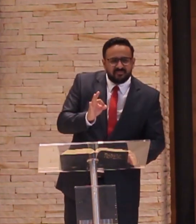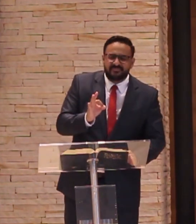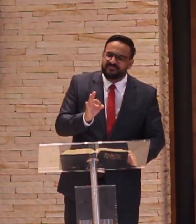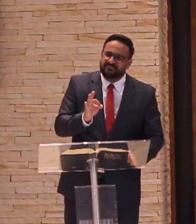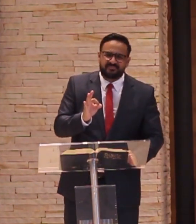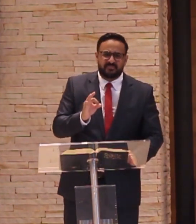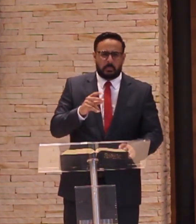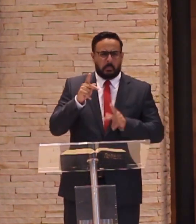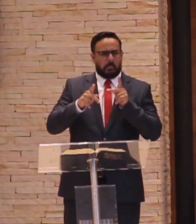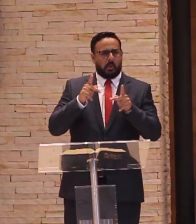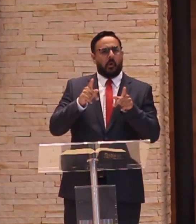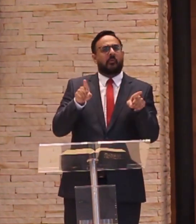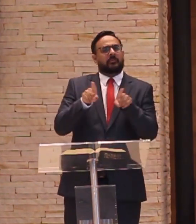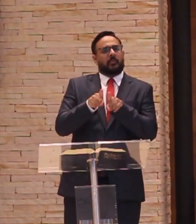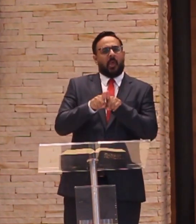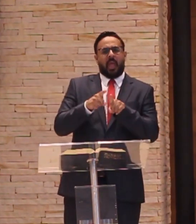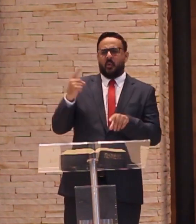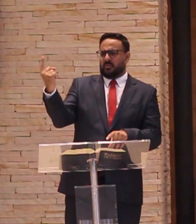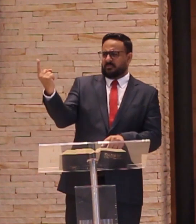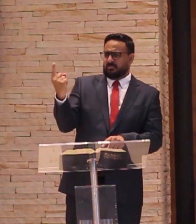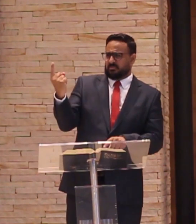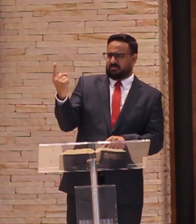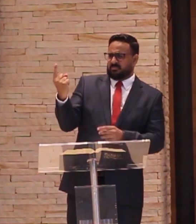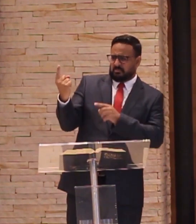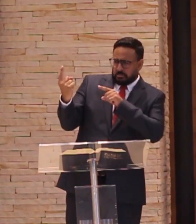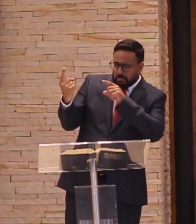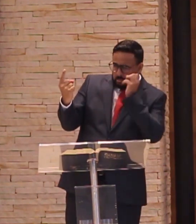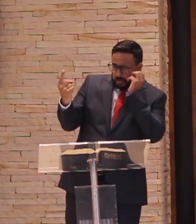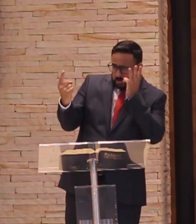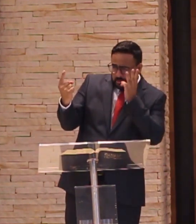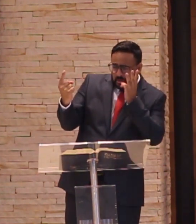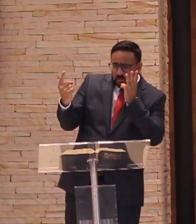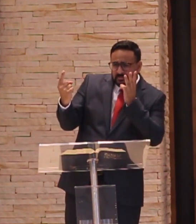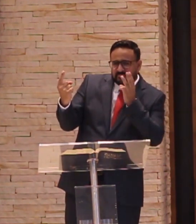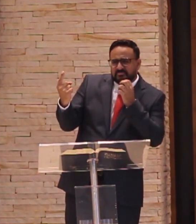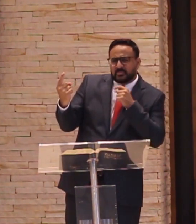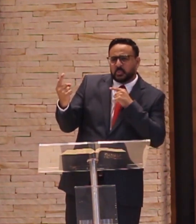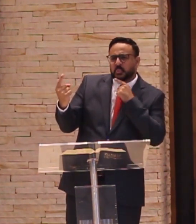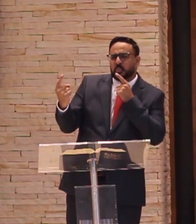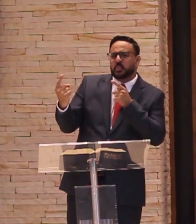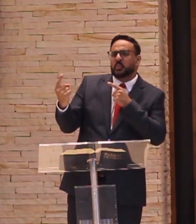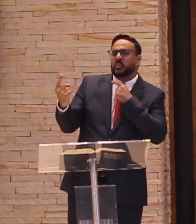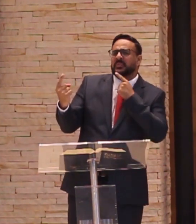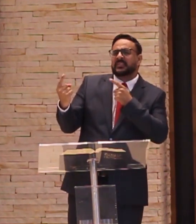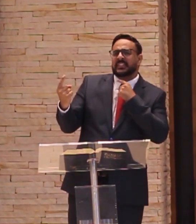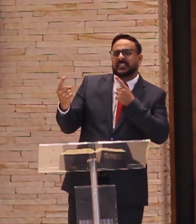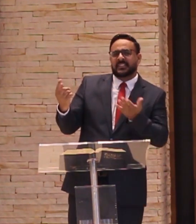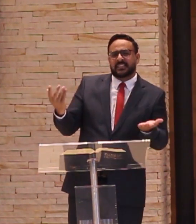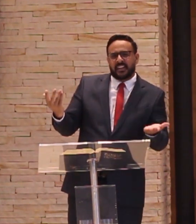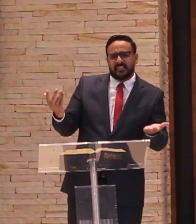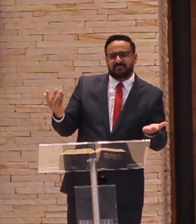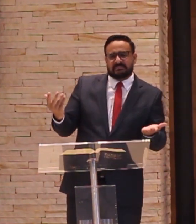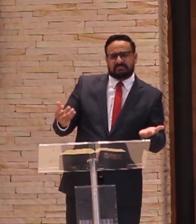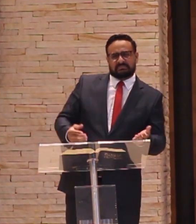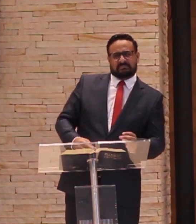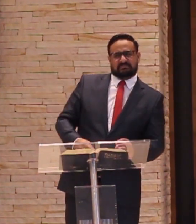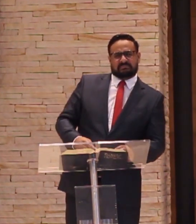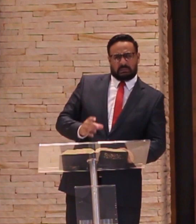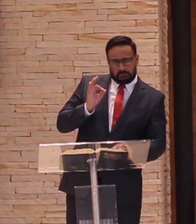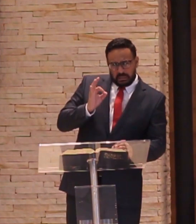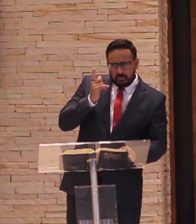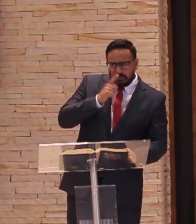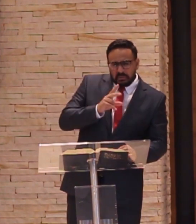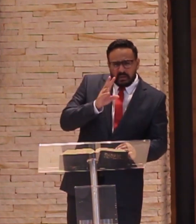bem. Bem-vindo, Moisés." Vocês acham que foi isso? Claro que não. Quando Moisés chegou, o povo olhou para ele